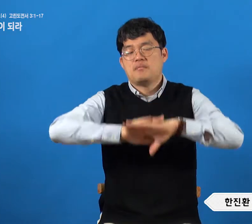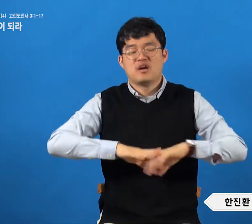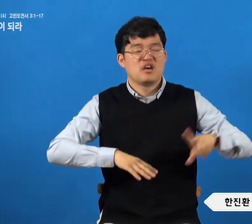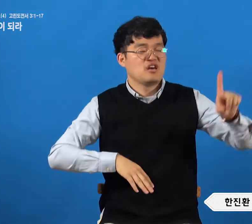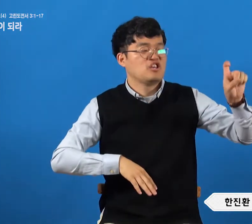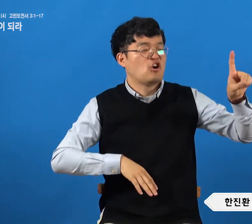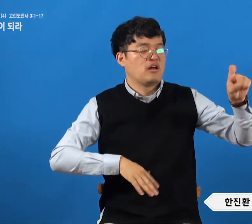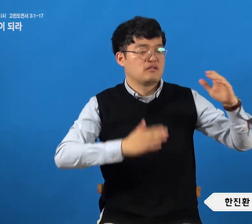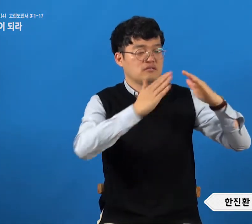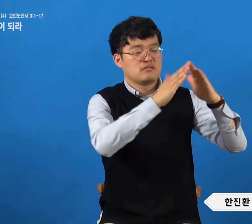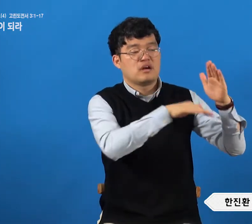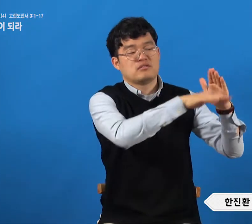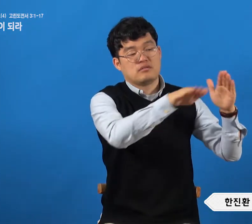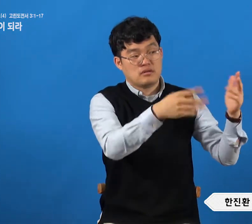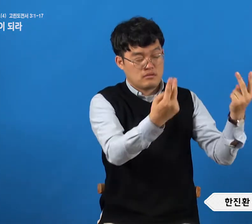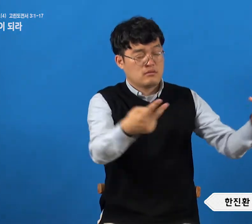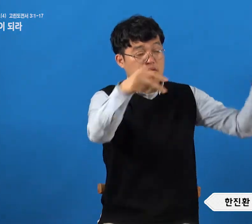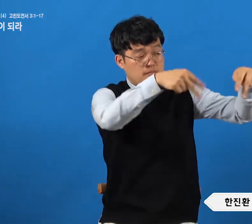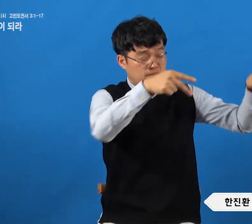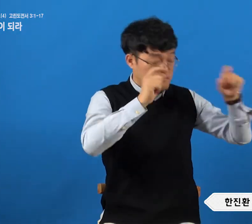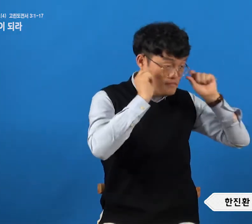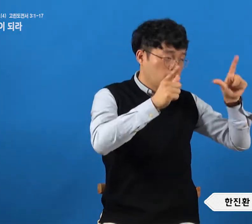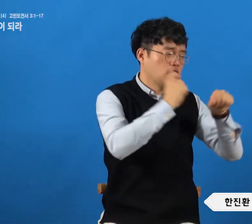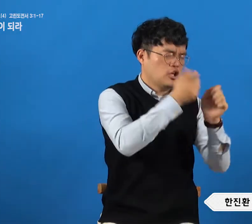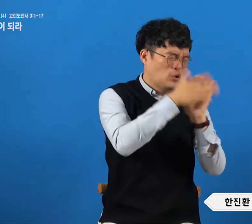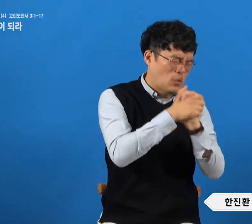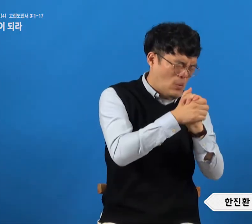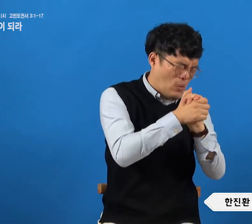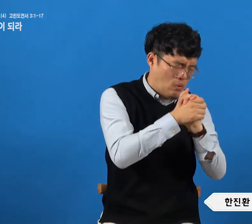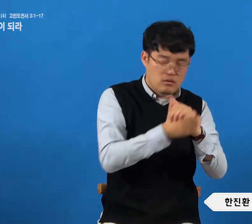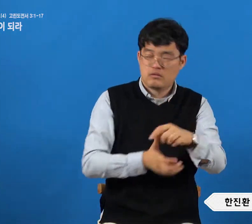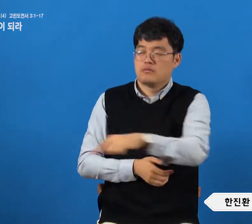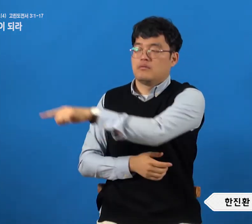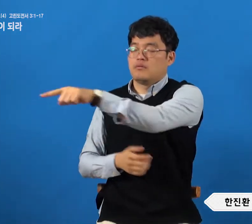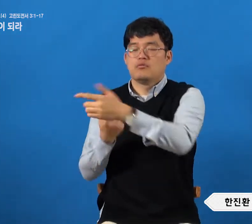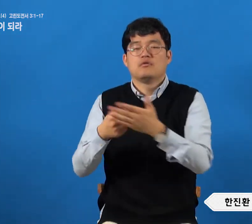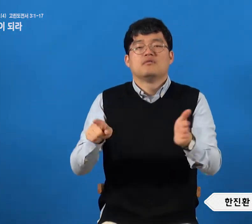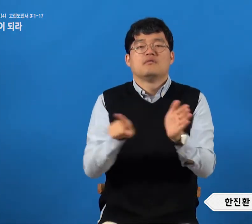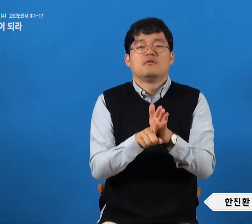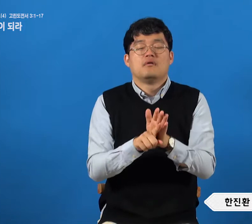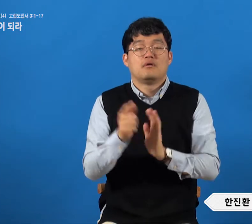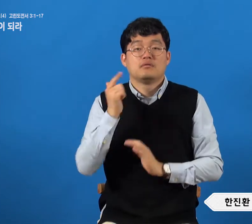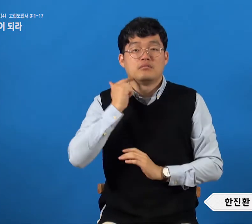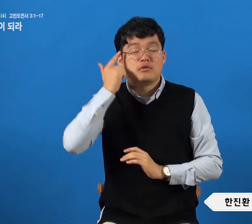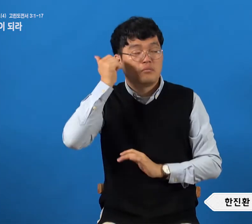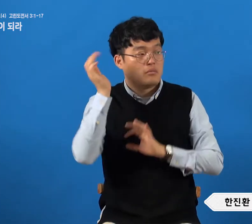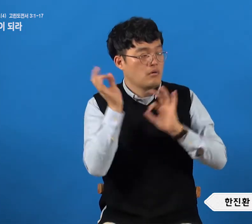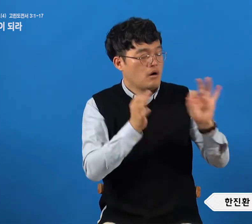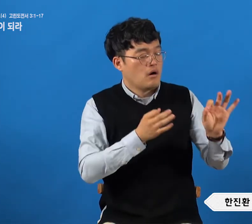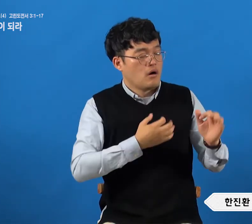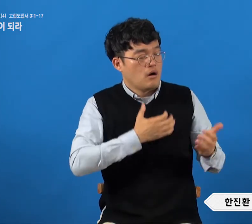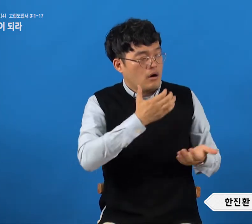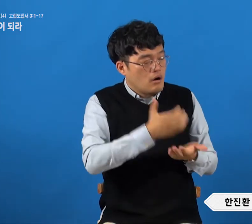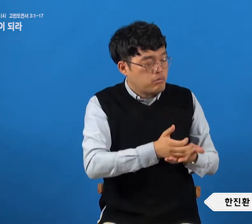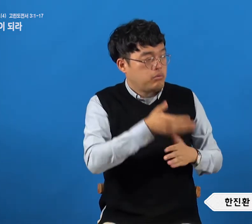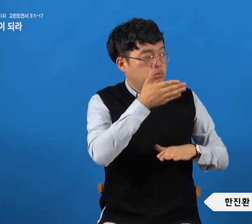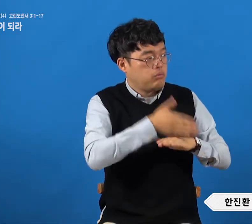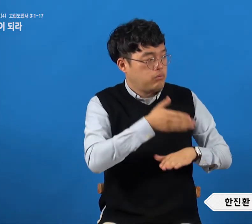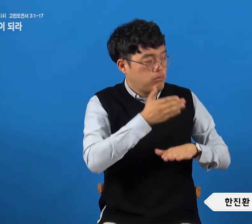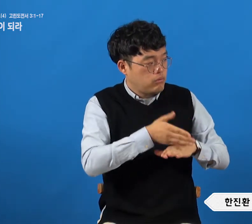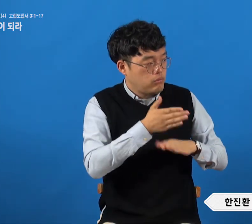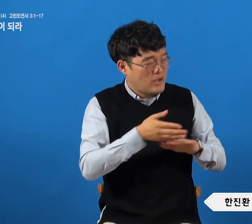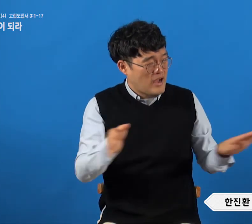밤에 모두 11가정이 일어나서 기도를 한 것입니다. 목사님이 얼마나